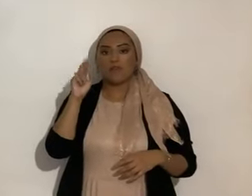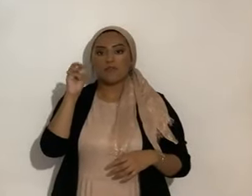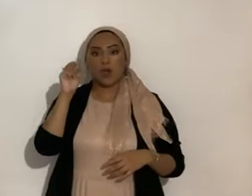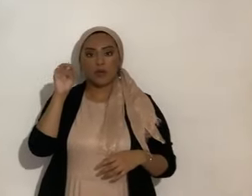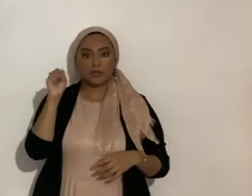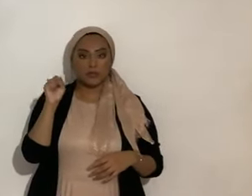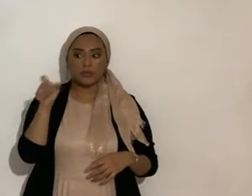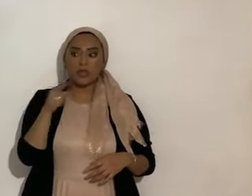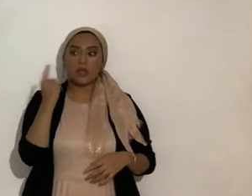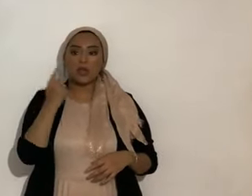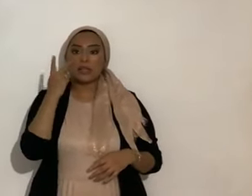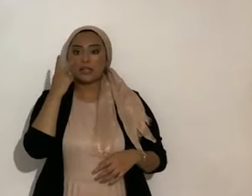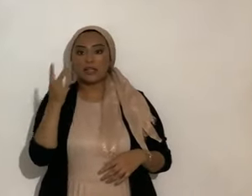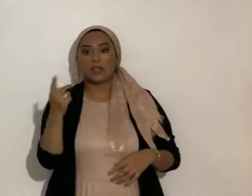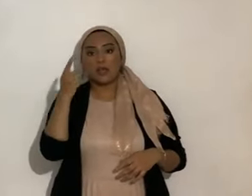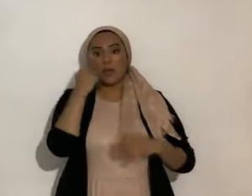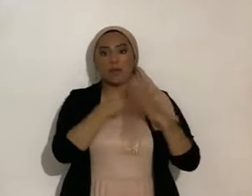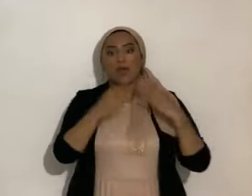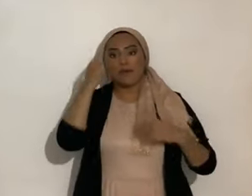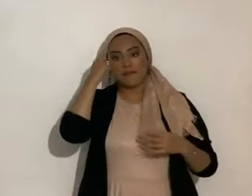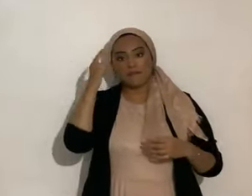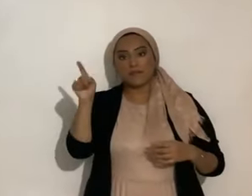Solo ven lo que para ellos,